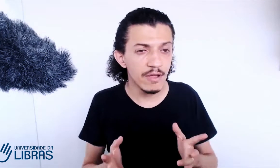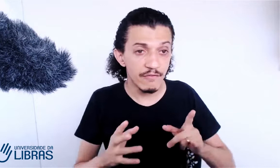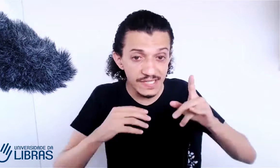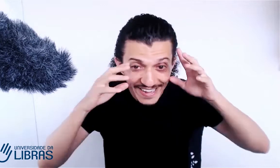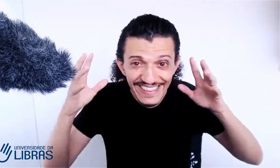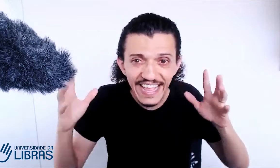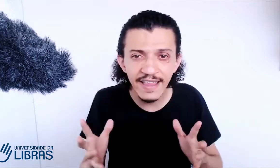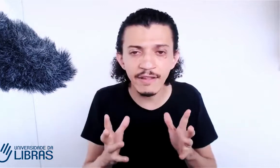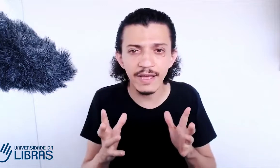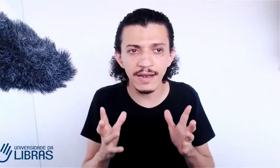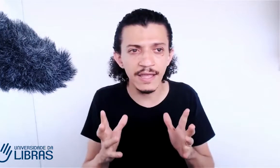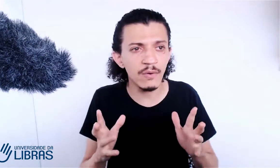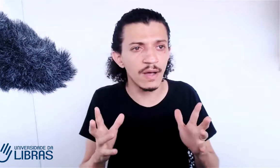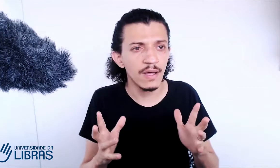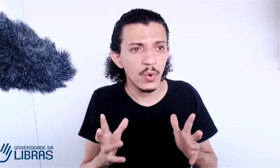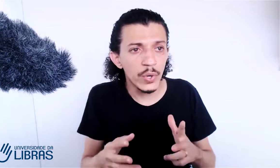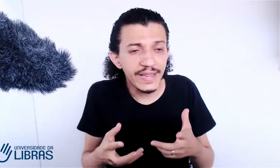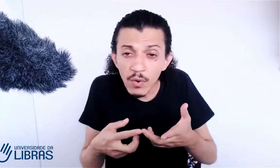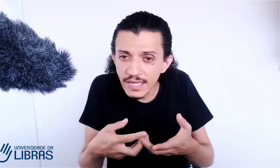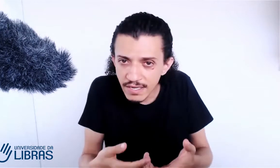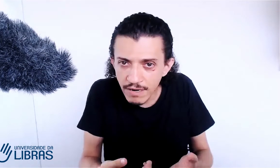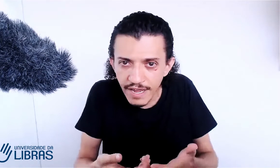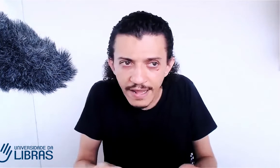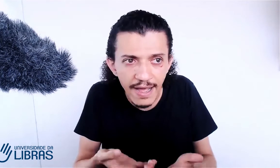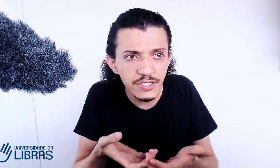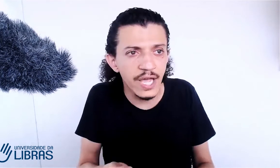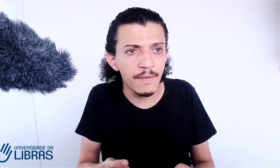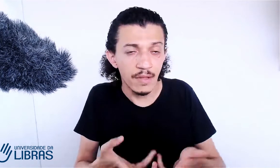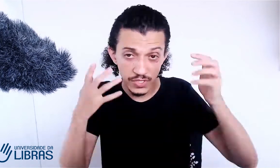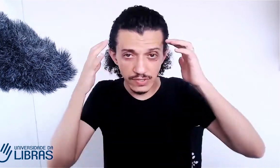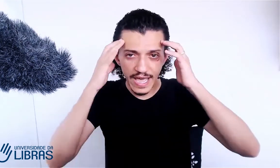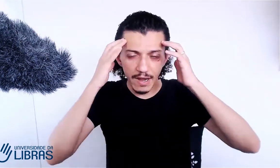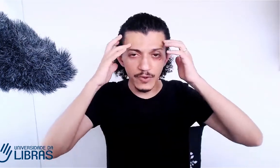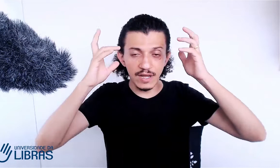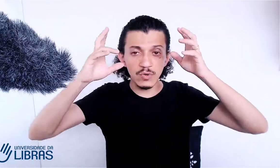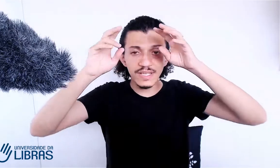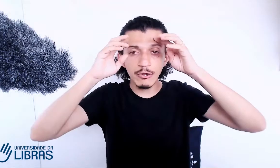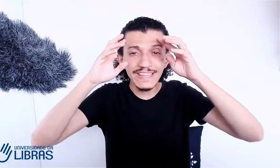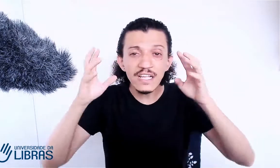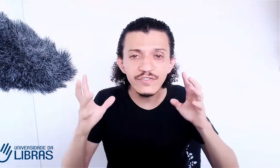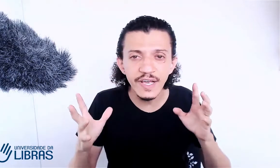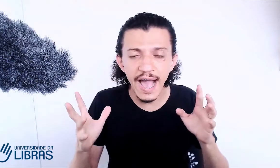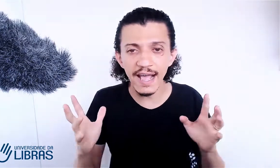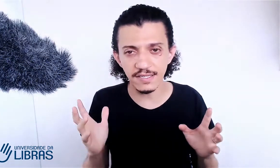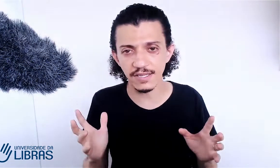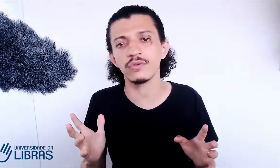você vai entendendo aquela língua, o que está acontecendo, na verdade, é seu cérebro está conseguindo identificar essas